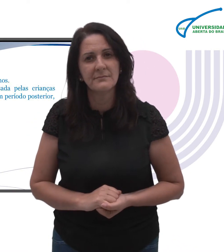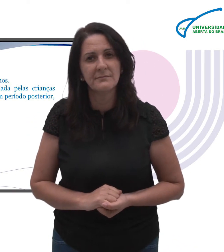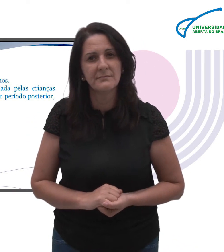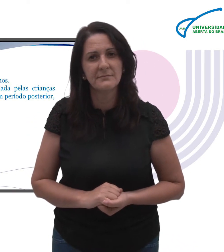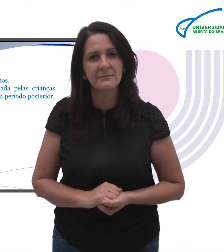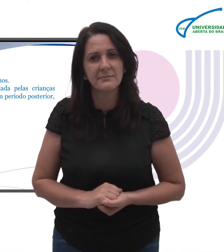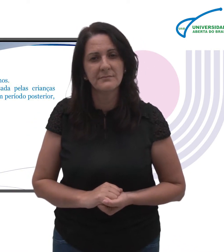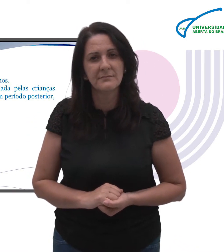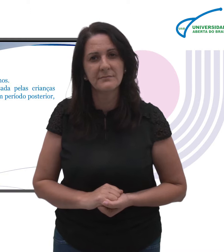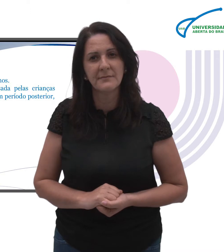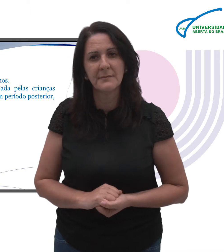do vocabulário.